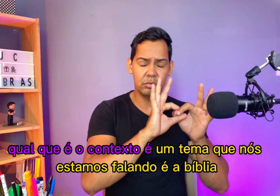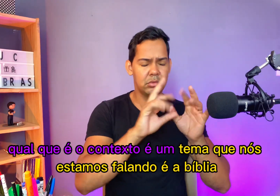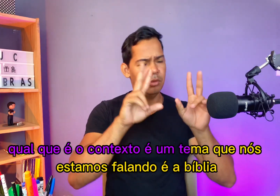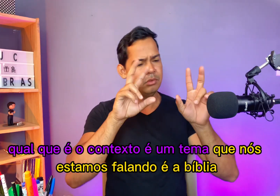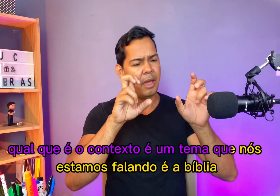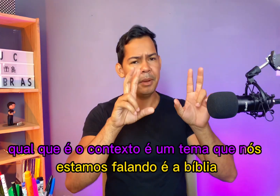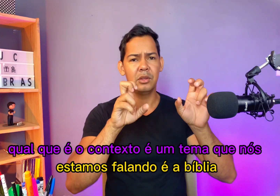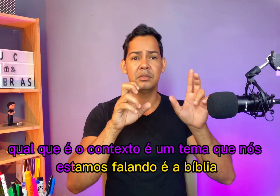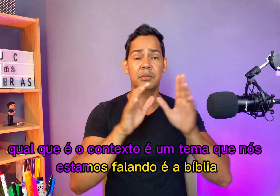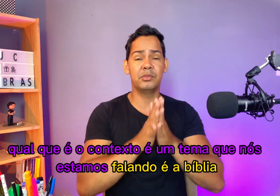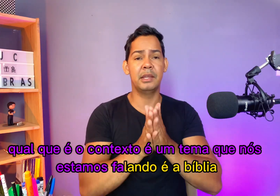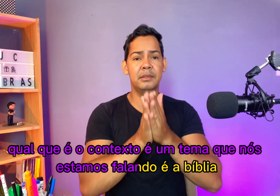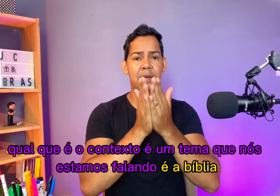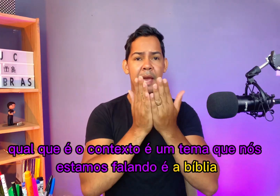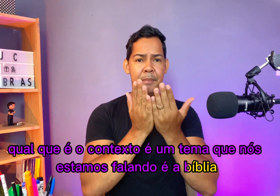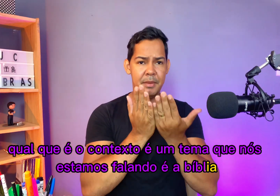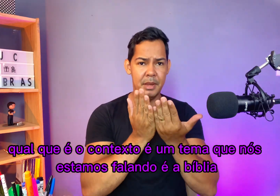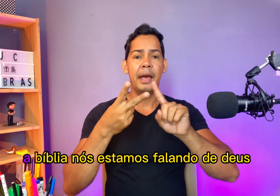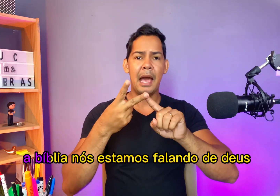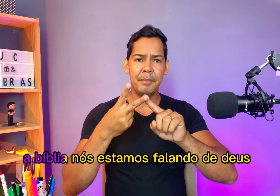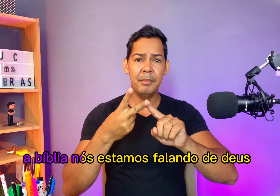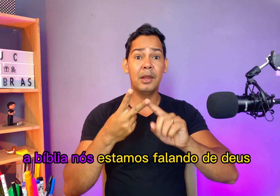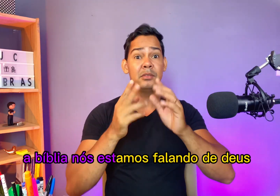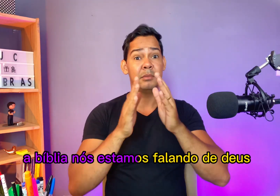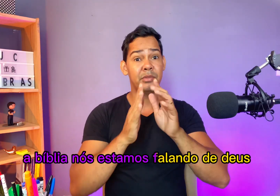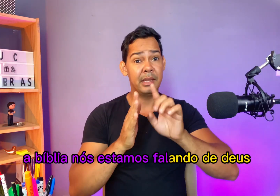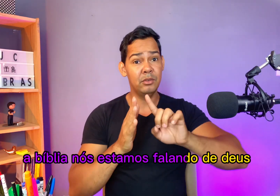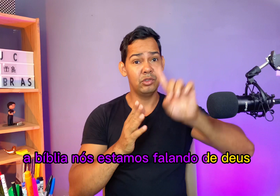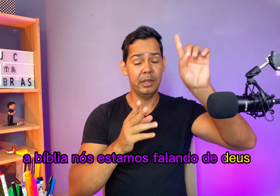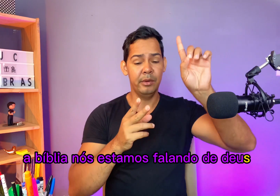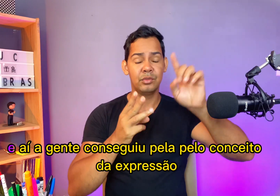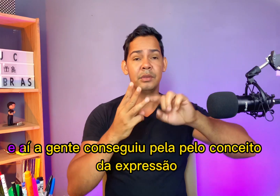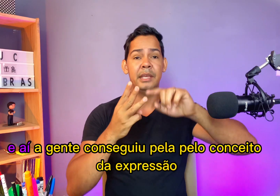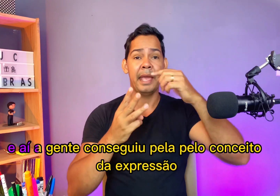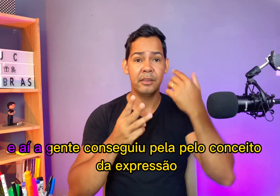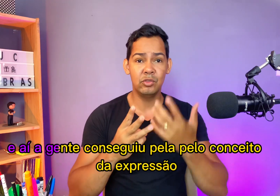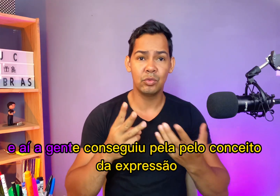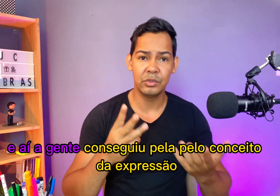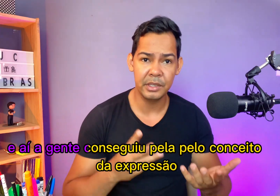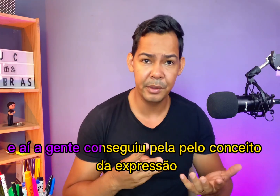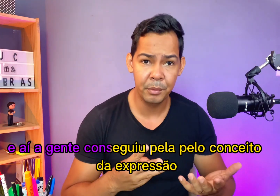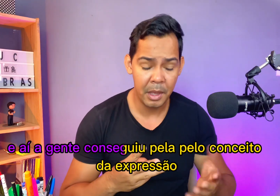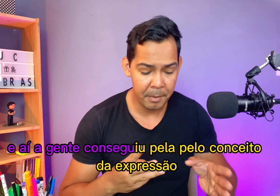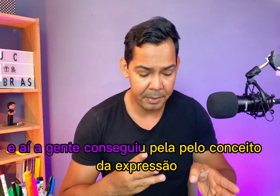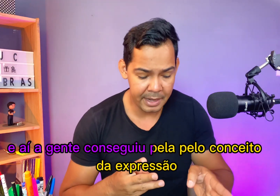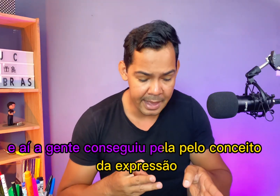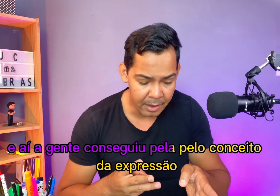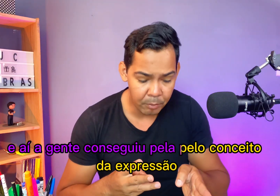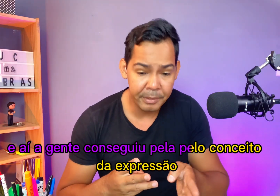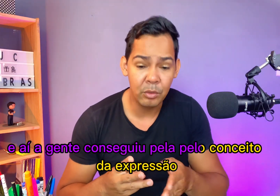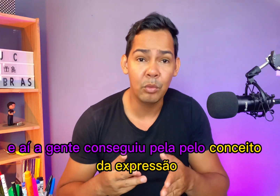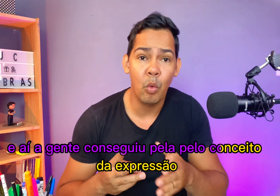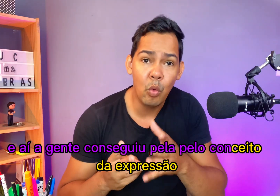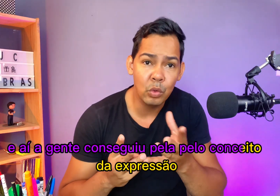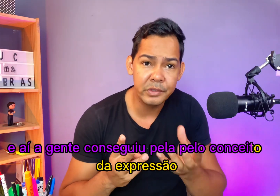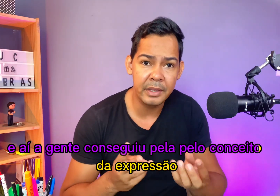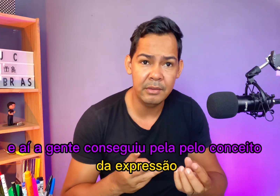Então o tema que nós estamos falando é a Bíblia. A Bíblia nós estamos falando de Deus, e aí a gente conseguiu, pelo o conceito